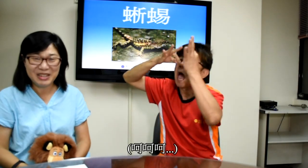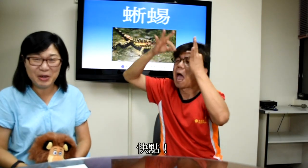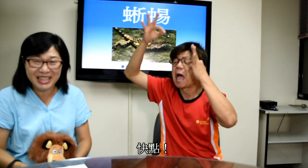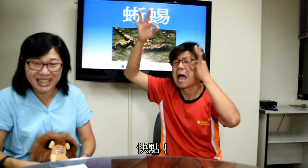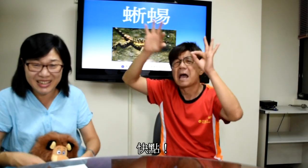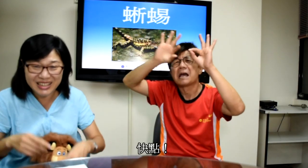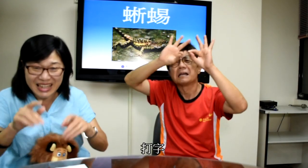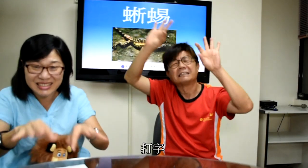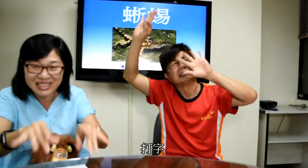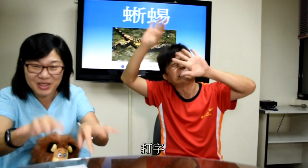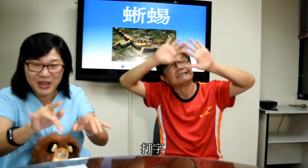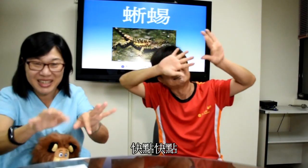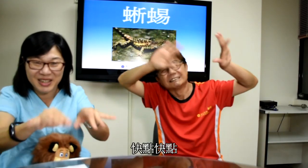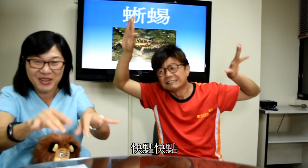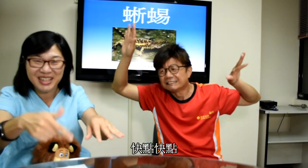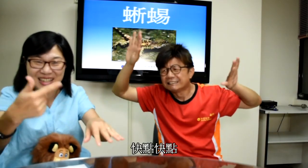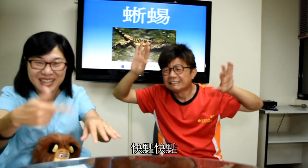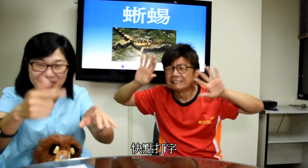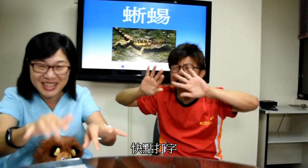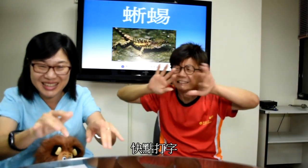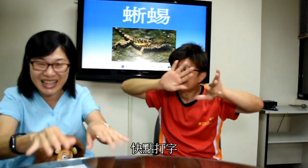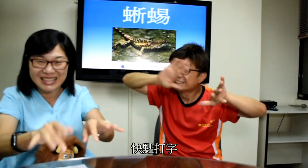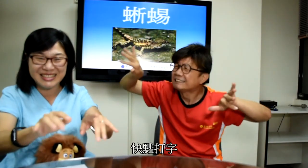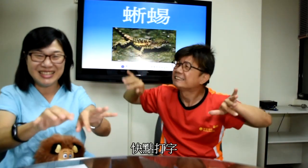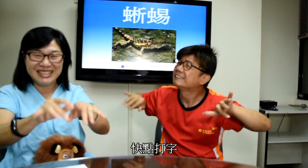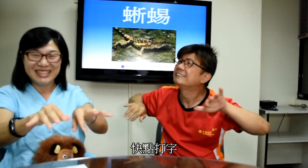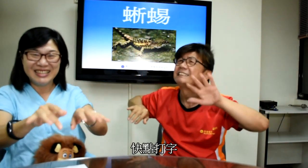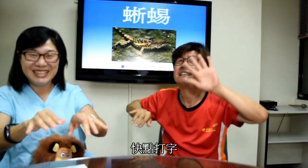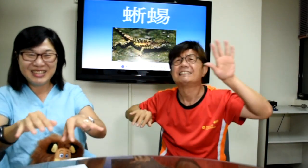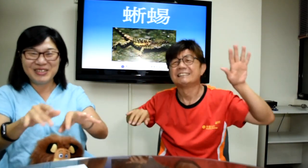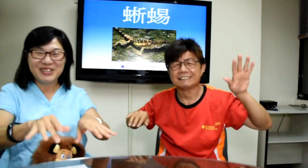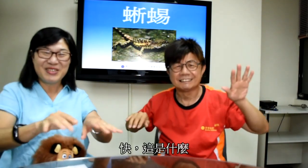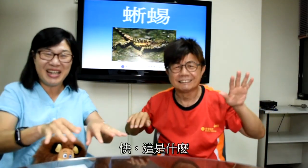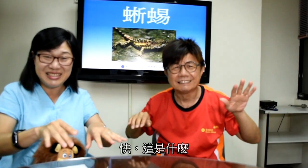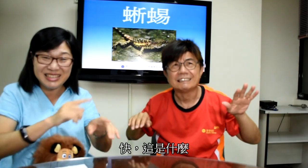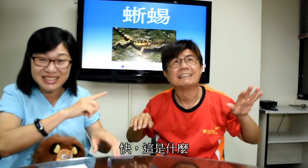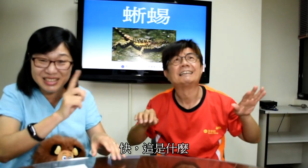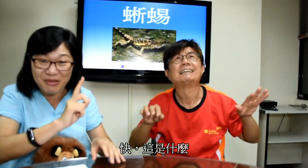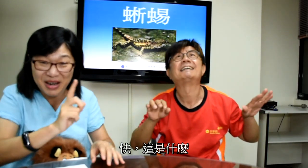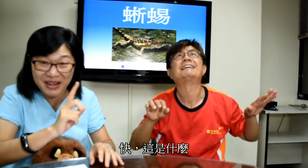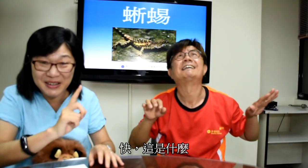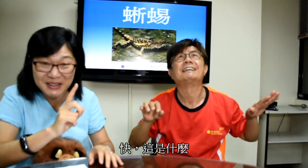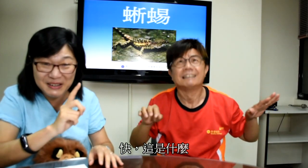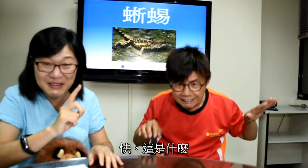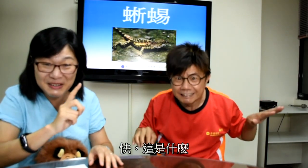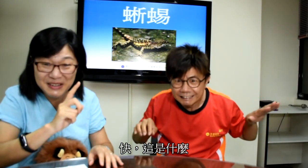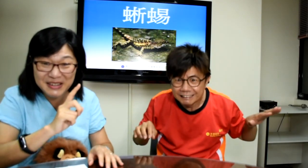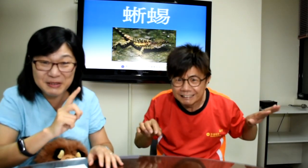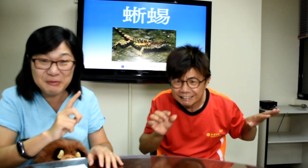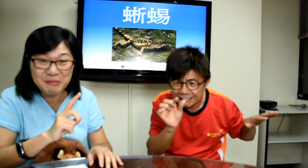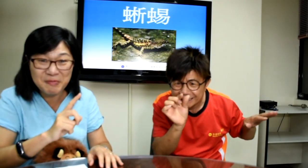快点打字，快点快点快点打字！哎，这是什么？